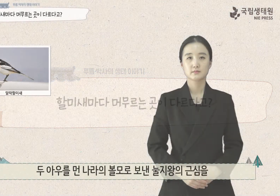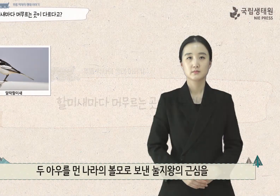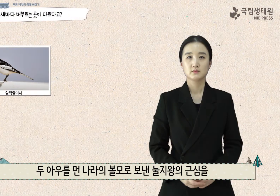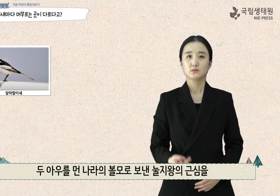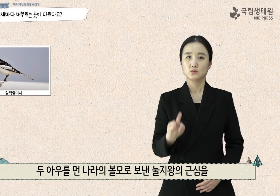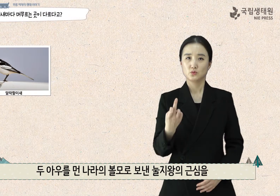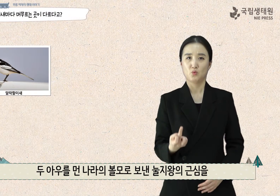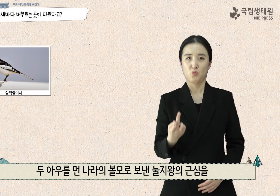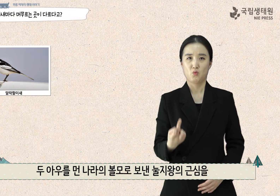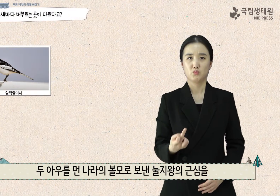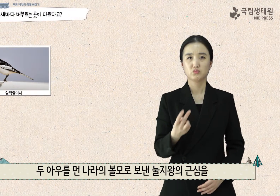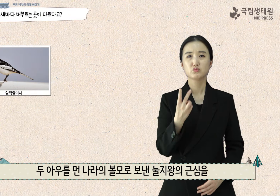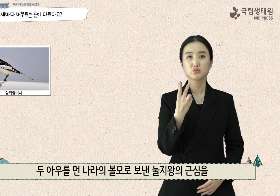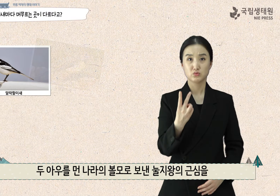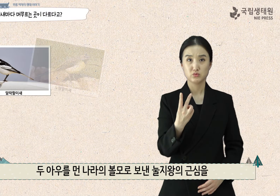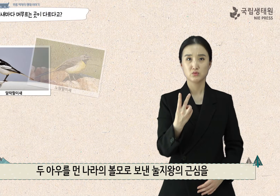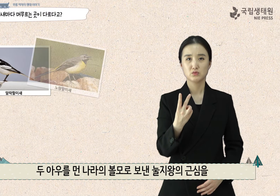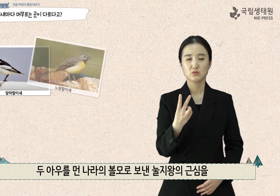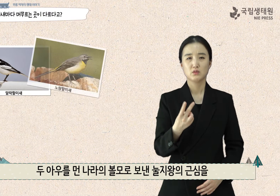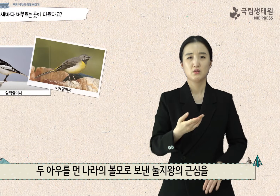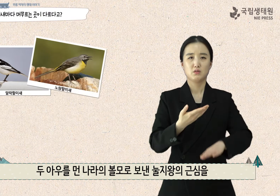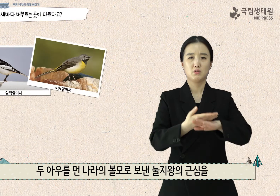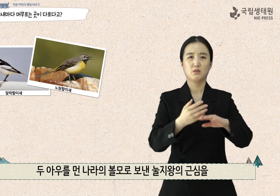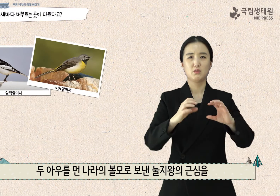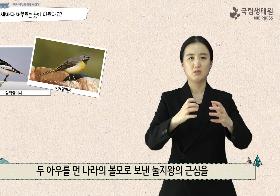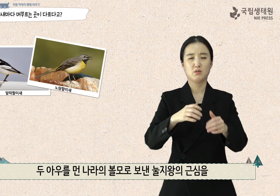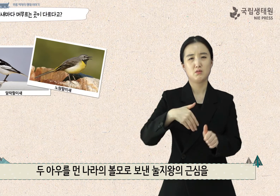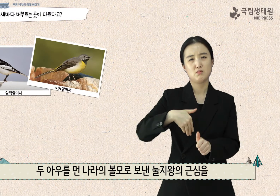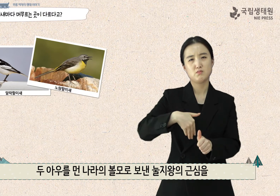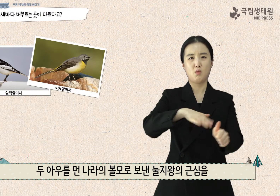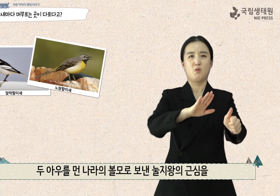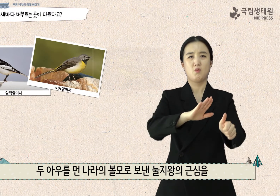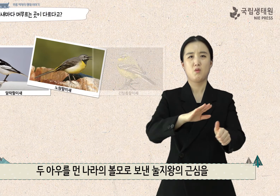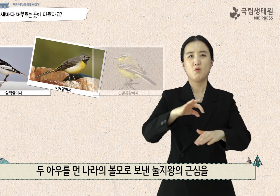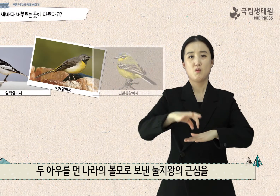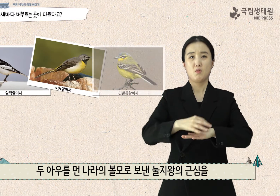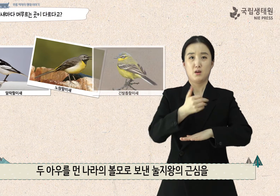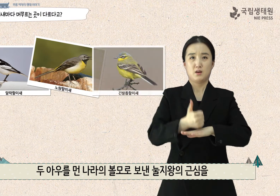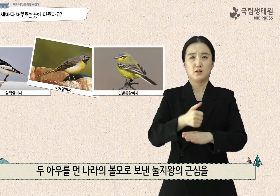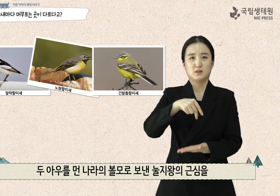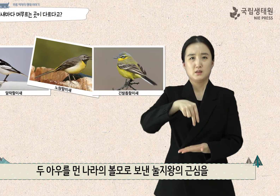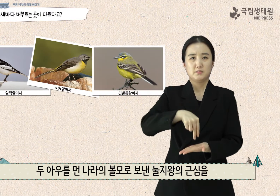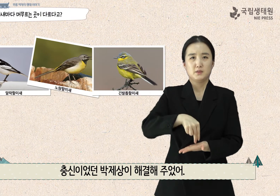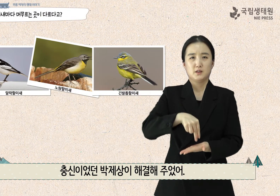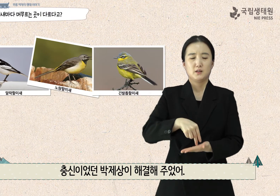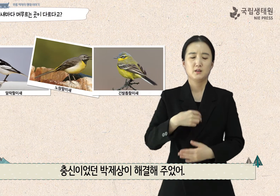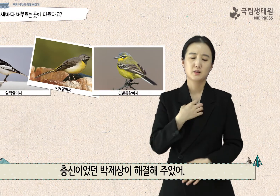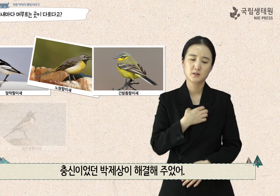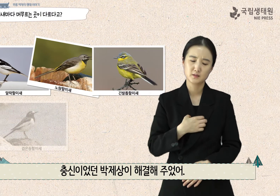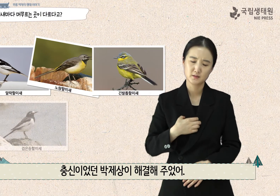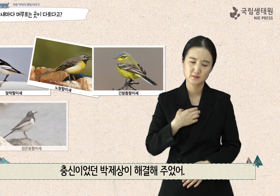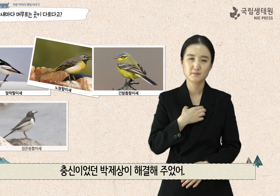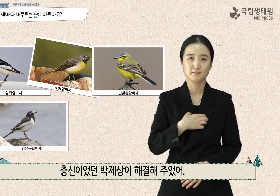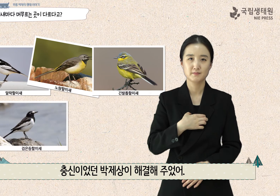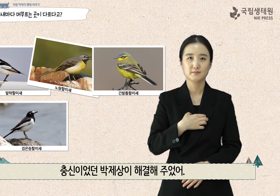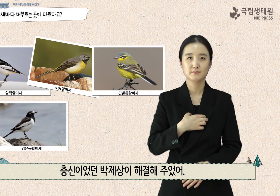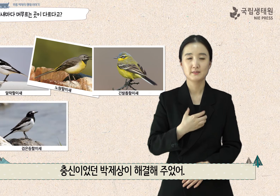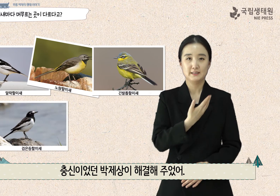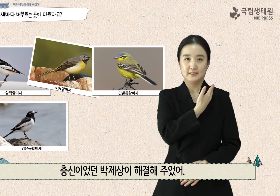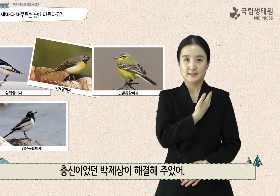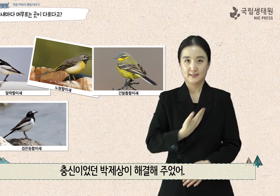두 아우를 먼 나라의 볼모로 보낸 눌지왕의 근심을 충신이었던